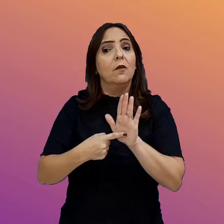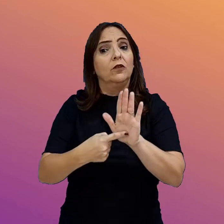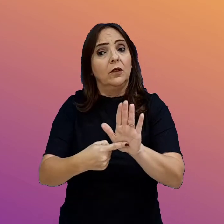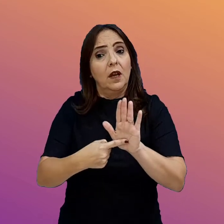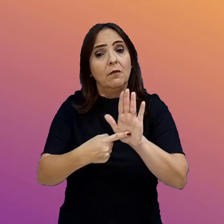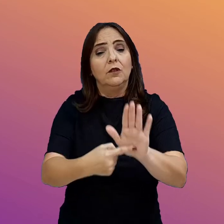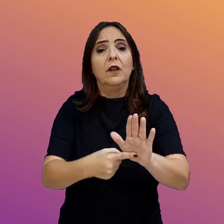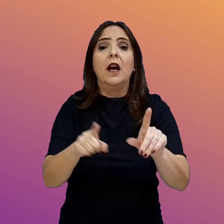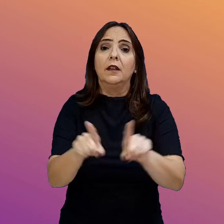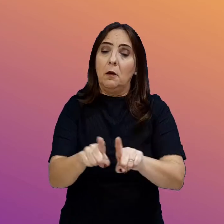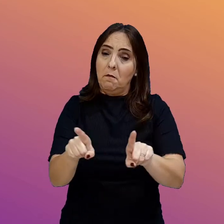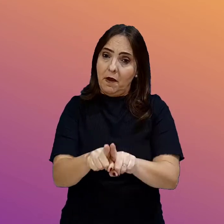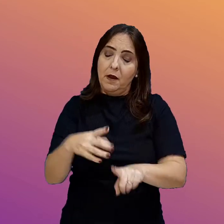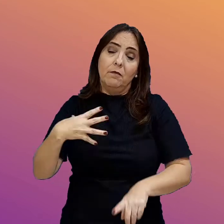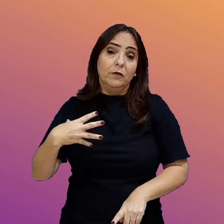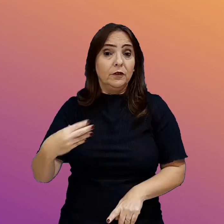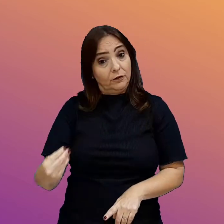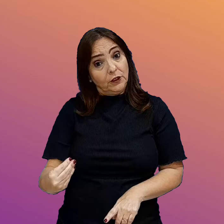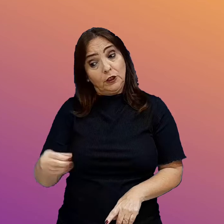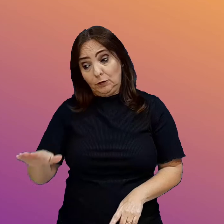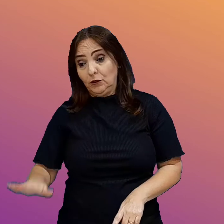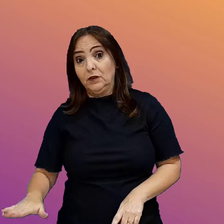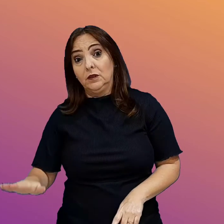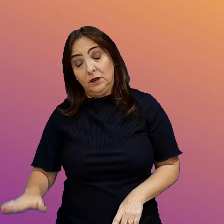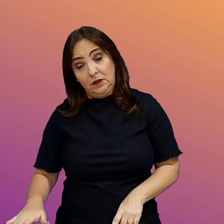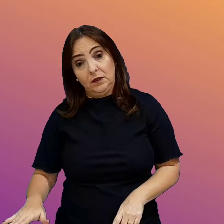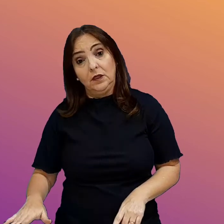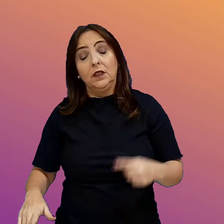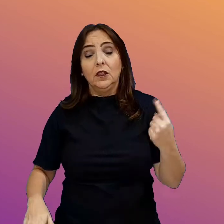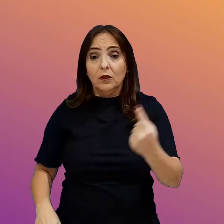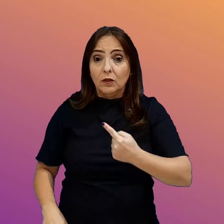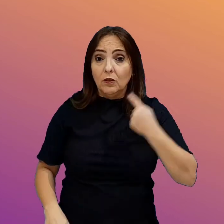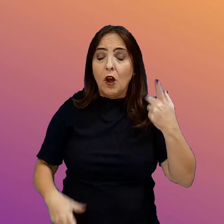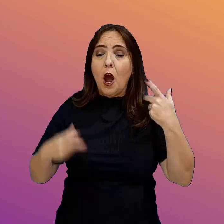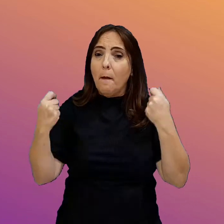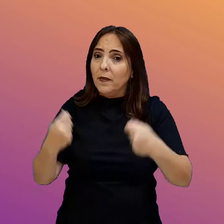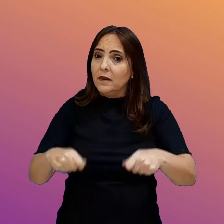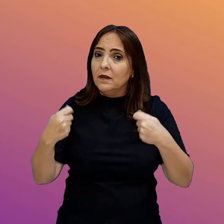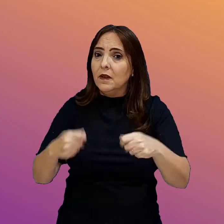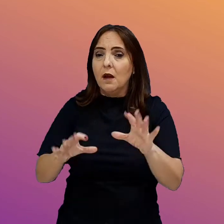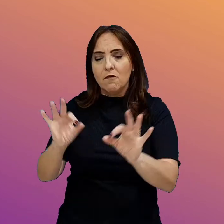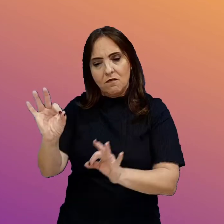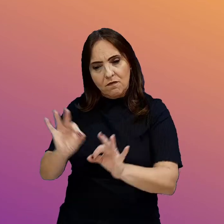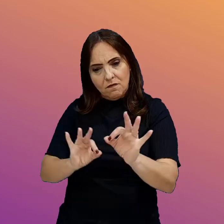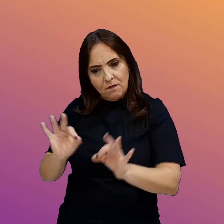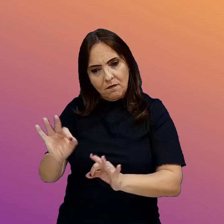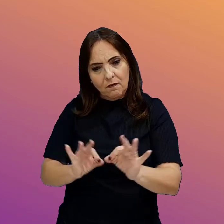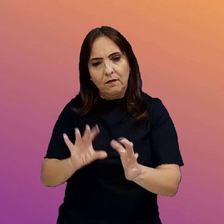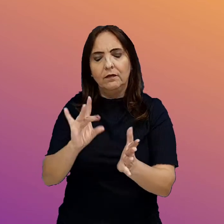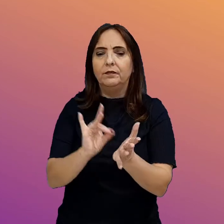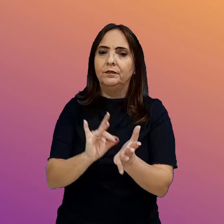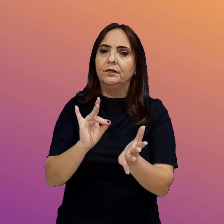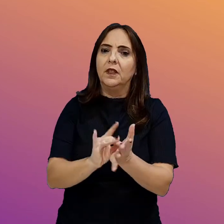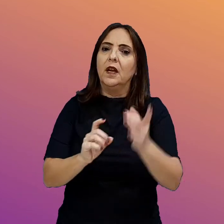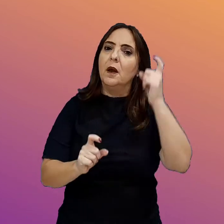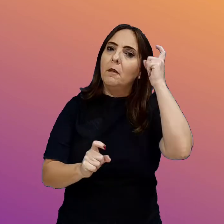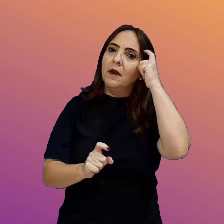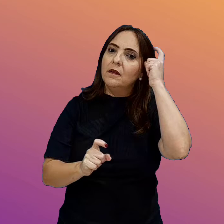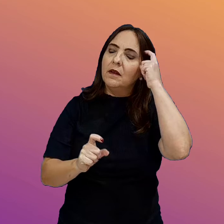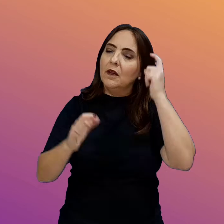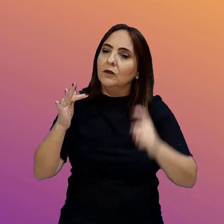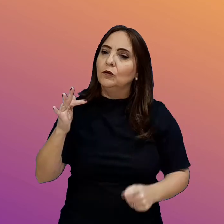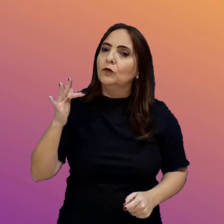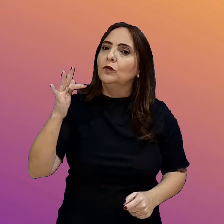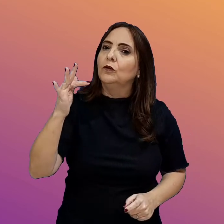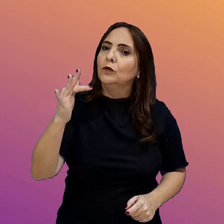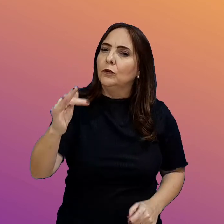mostrar isso também para eles, né, para as crianças, de que a gente precisa se organizar, se planejar, pensando no